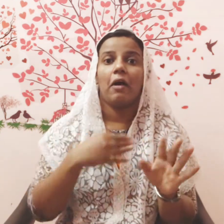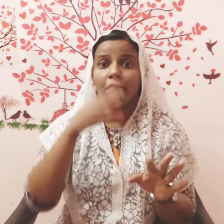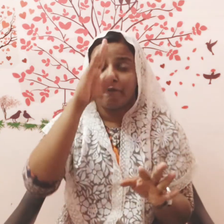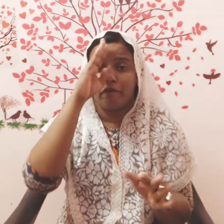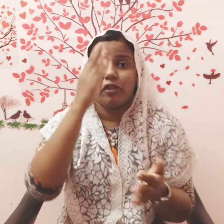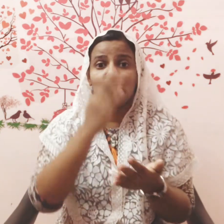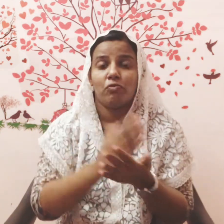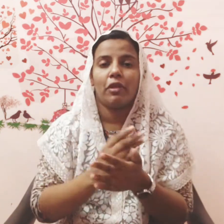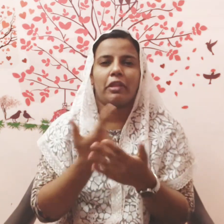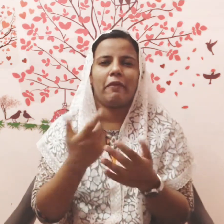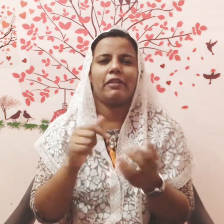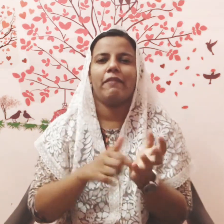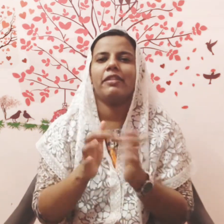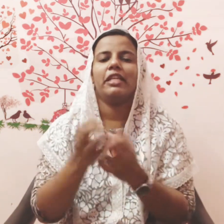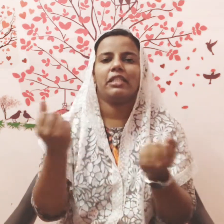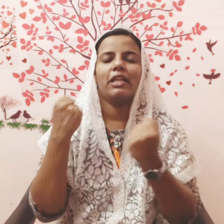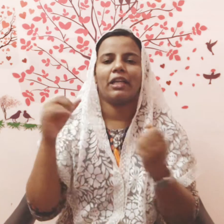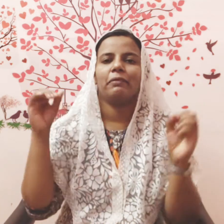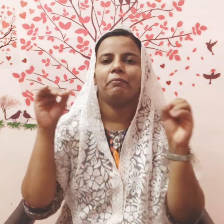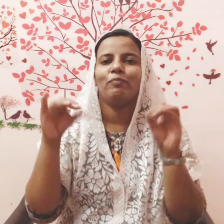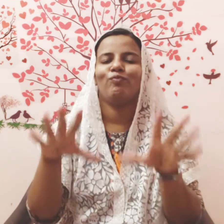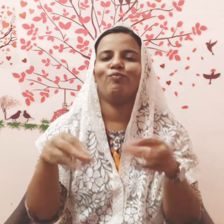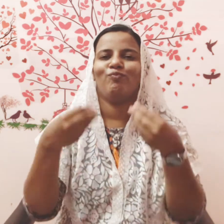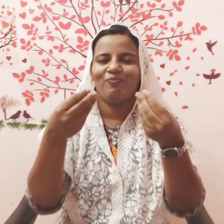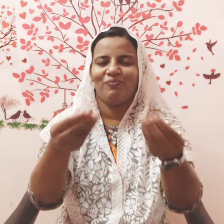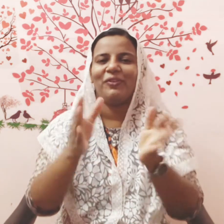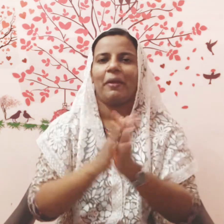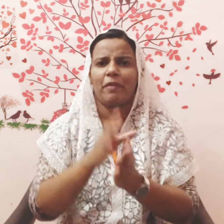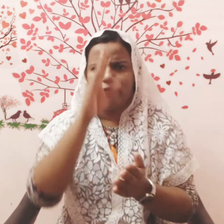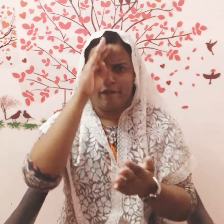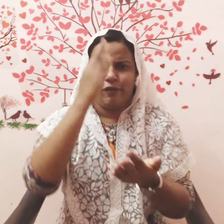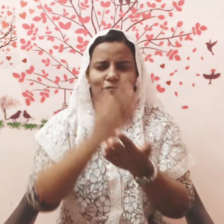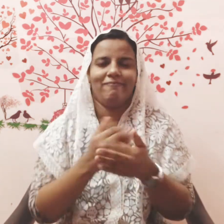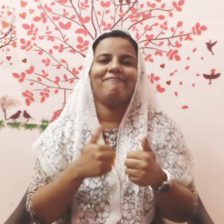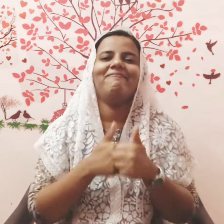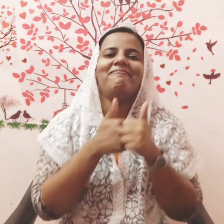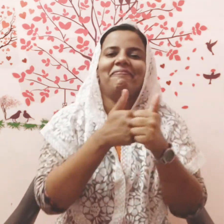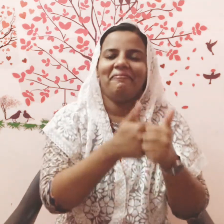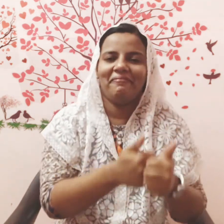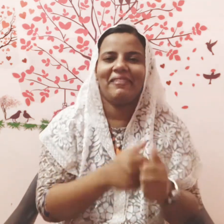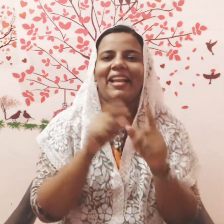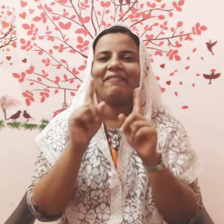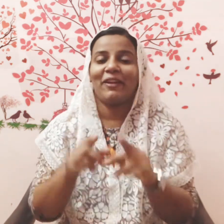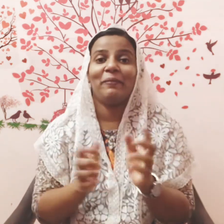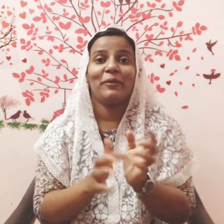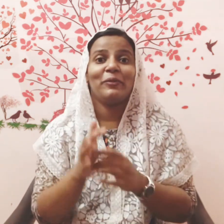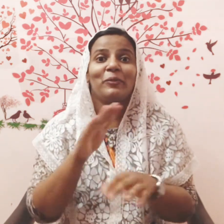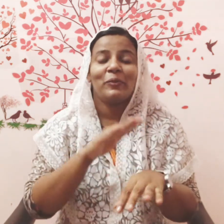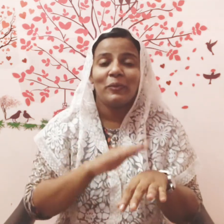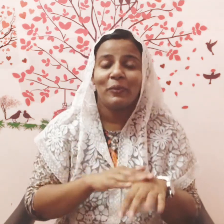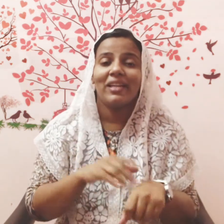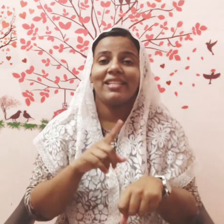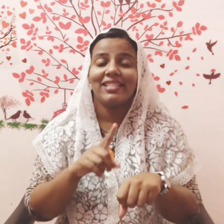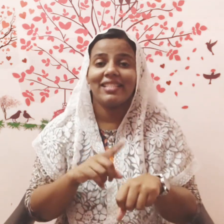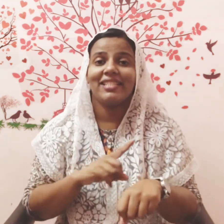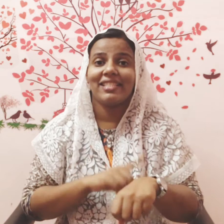പറയുന്നു, വിശ്വസിക്കുന്നവർക്ക് വേണ്ടിയാണ് ദൈവശക്തി വ്യാപരിക്കുന്നത്. അതുകൊണ്ട് വിശ്വാസത്തോടെ ചെല്ലണം. വിശ്വാസത്തോടെ ചെന്നിട്ട് അവനെ തൊട്ടപ്പോൾ എന്ത് പറ്റി?